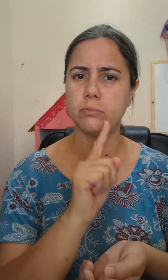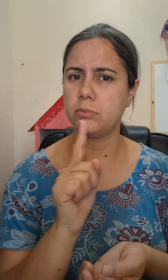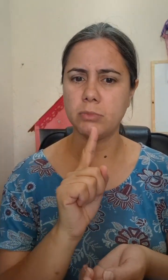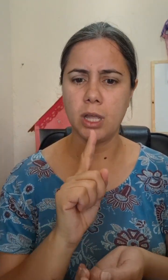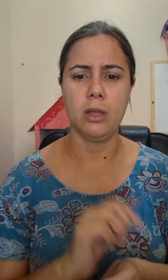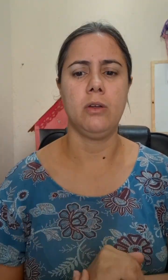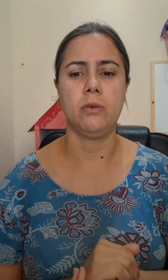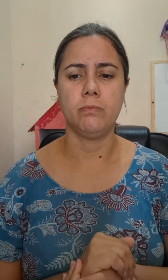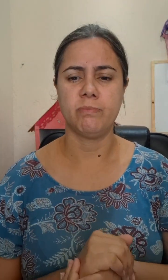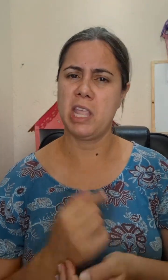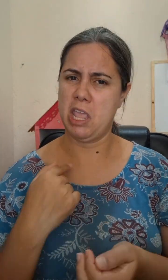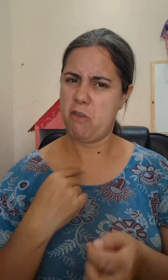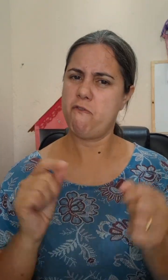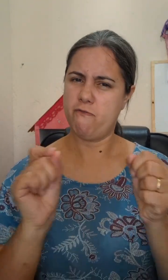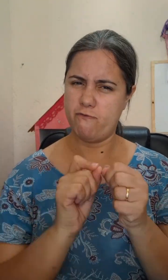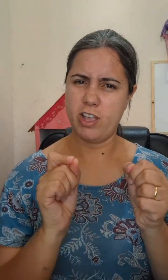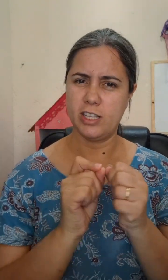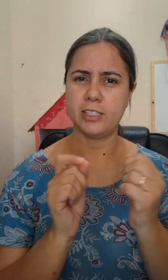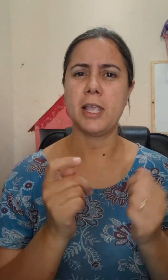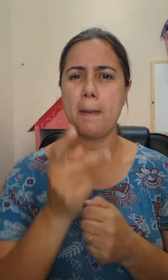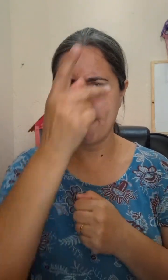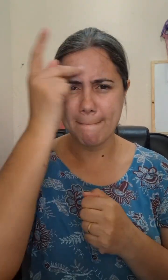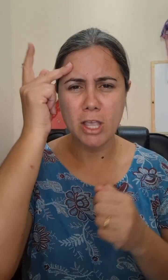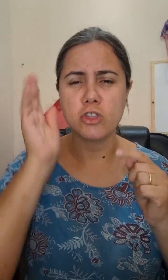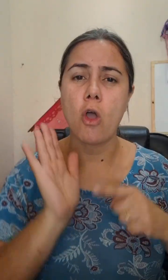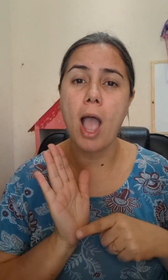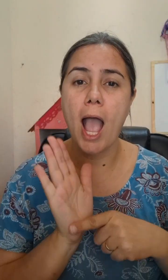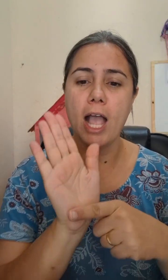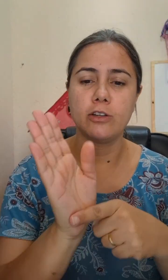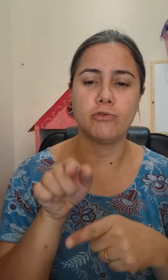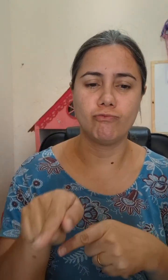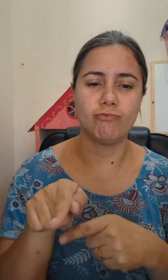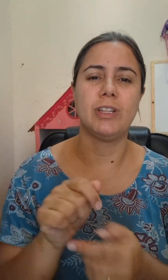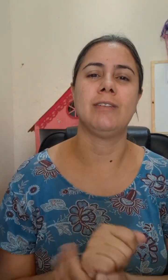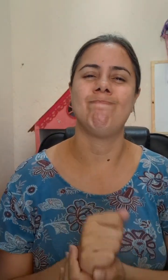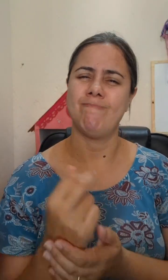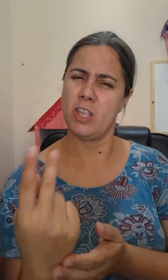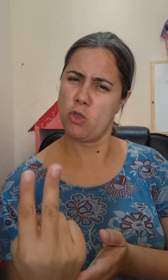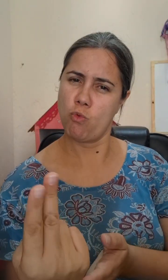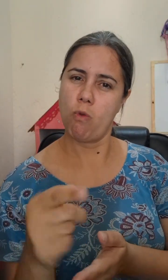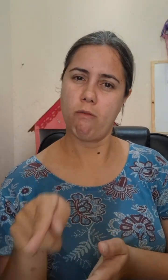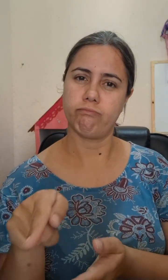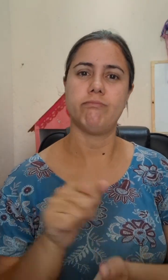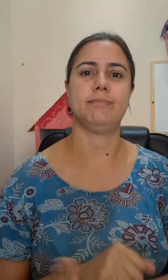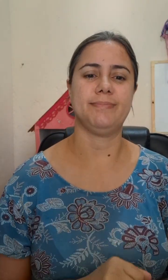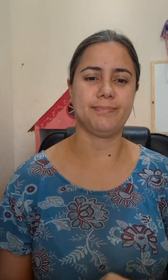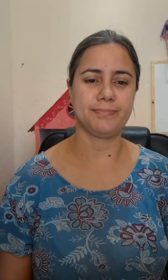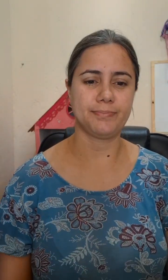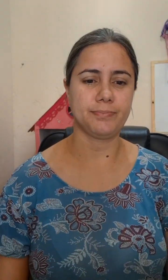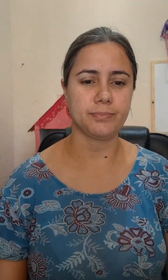só. Eu far-lhe-ei uma auxiliadora que seja idônea.